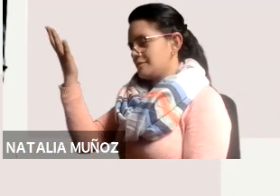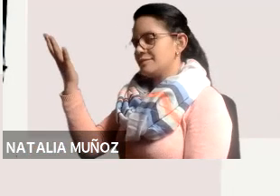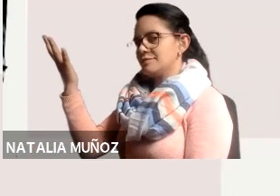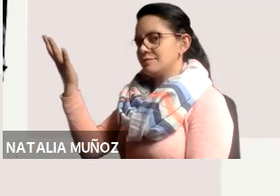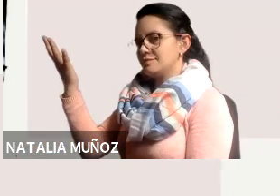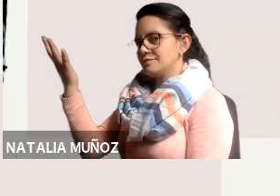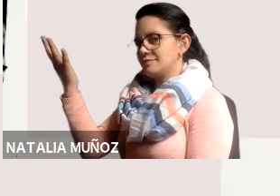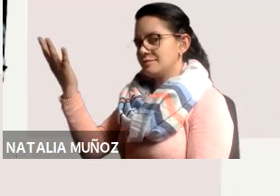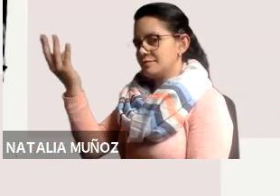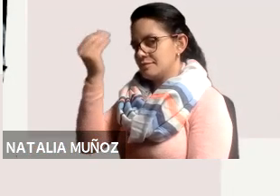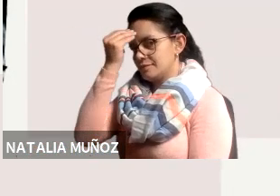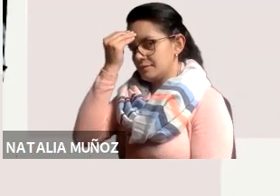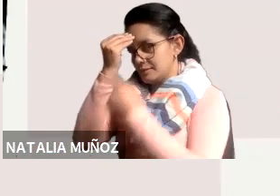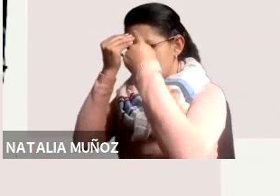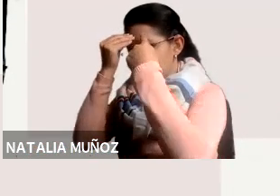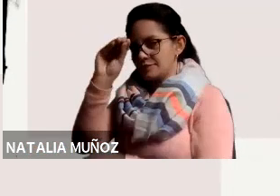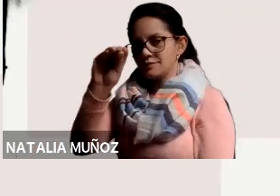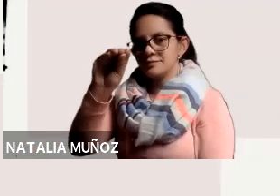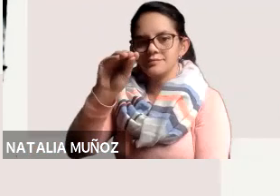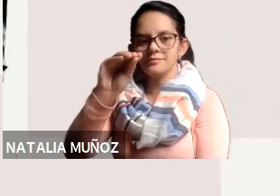Buenos días.